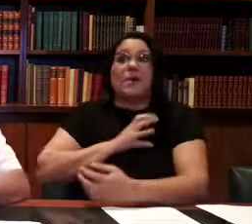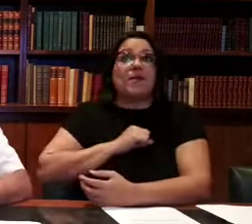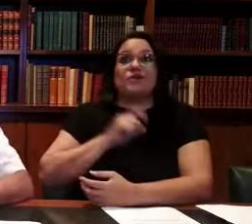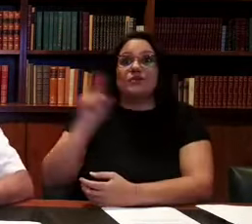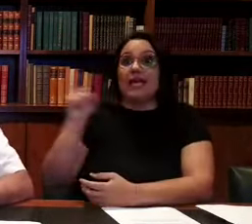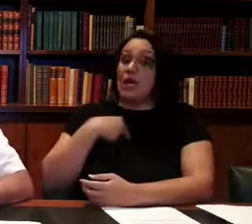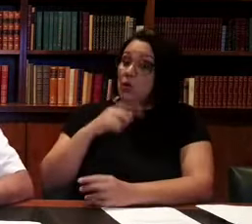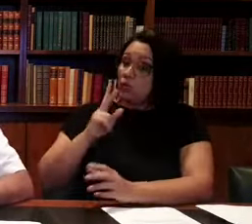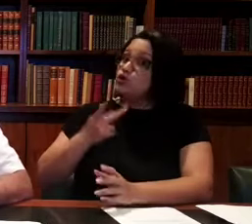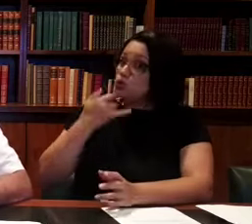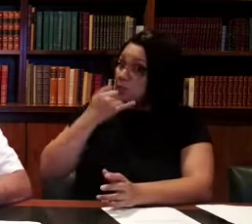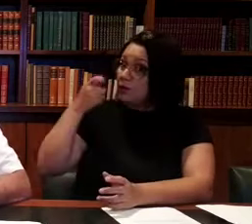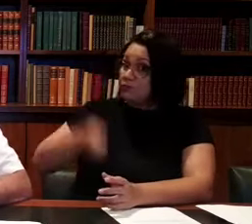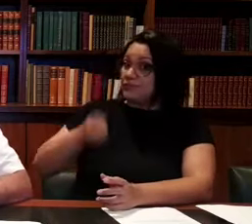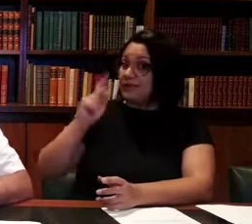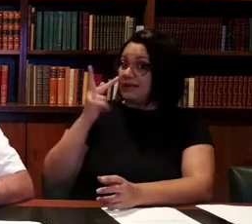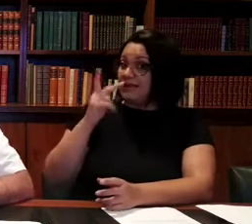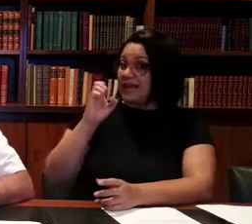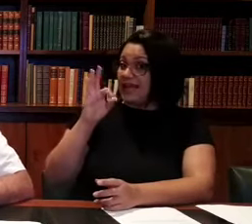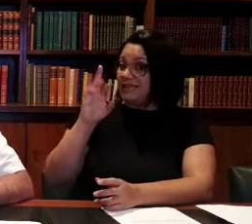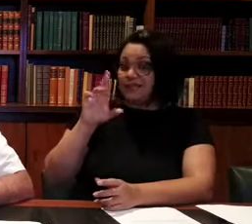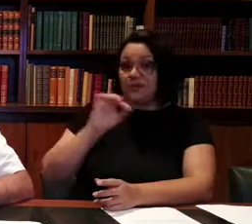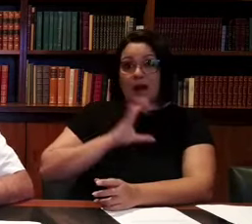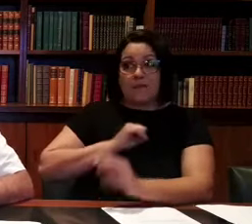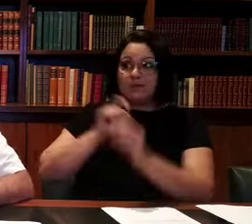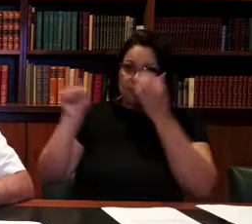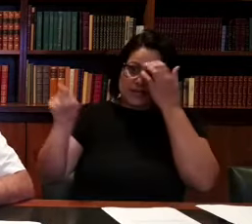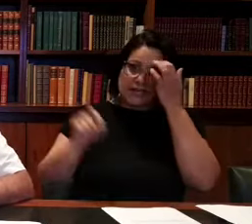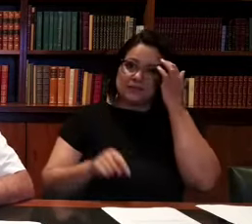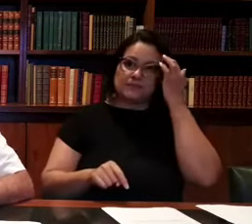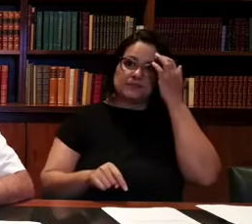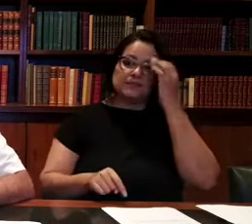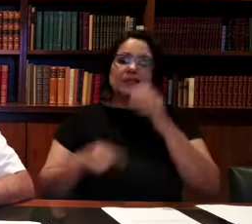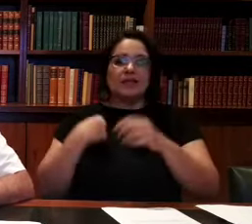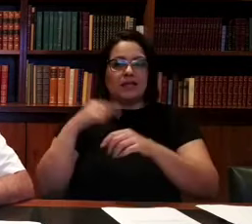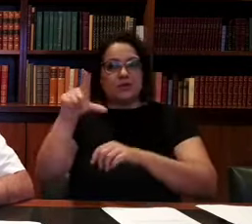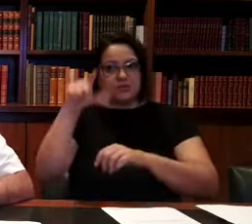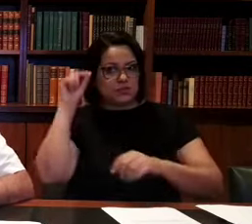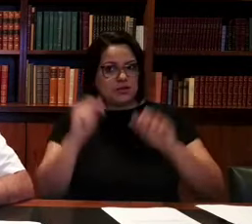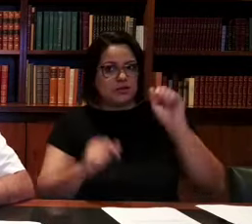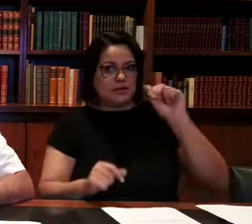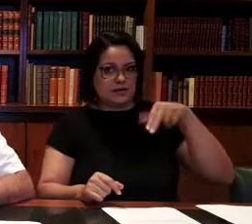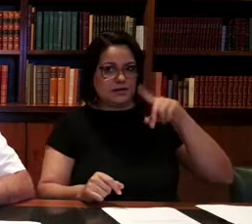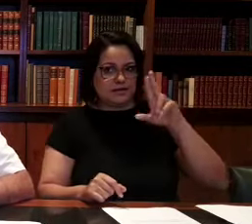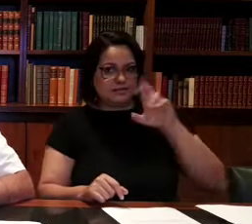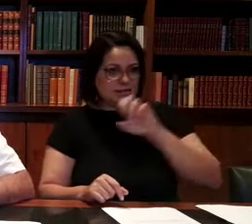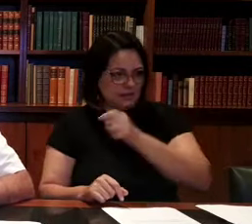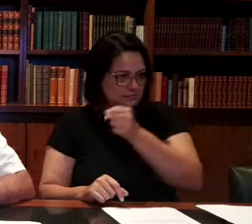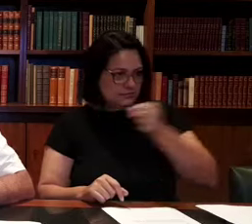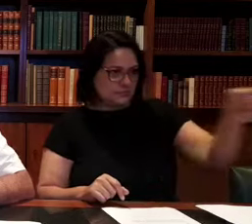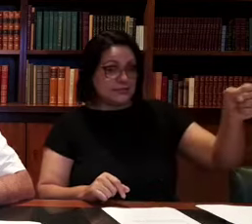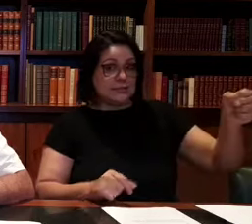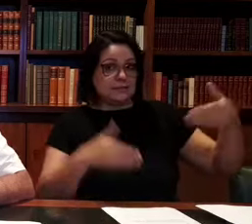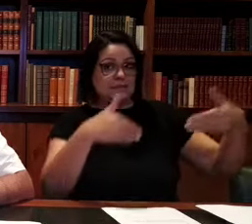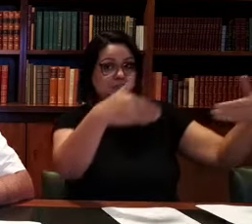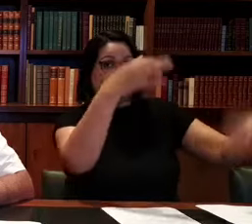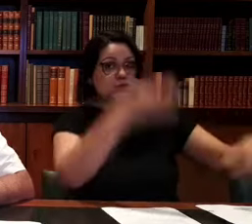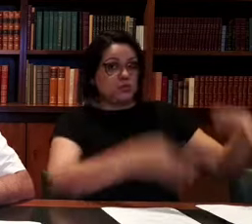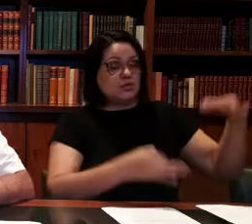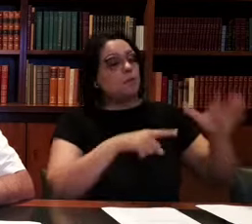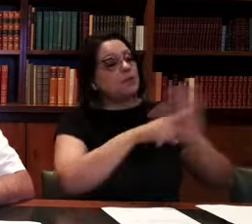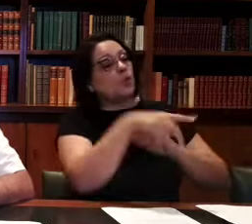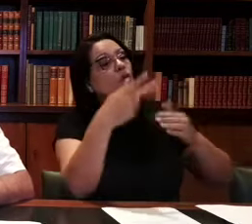no primeiro momento que eu vi tanta que surpreendeu né quando mandei o André falou para justiça né eu falei André aqui